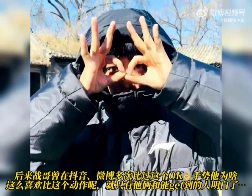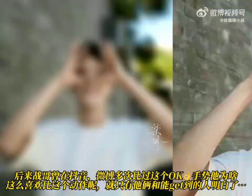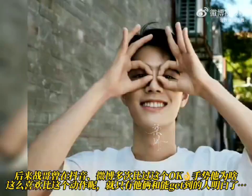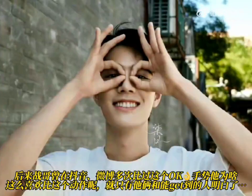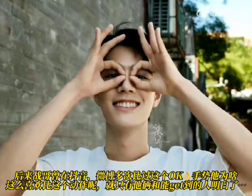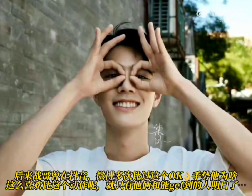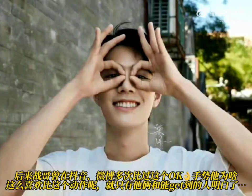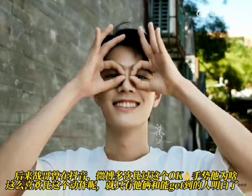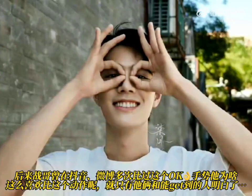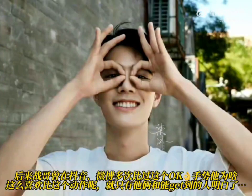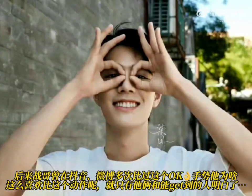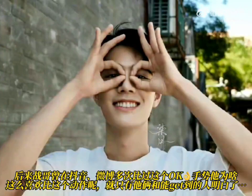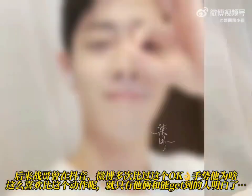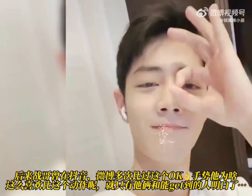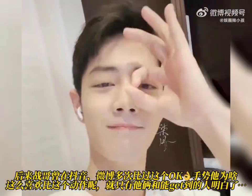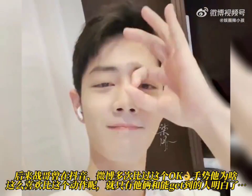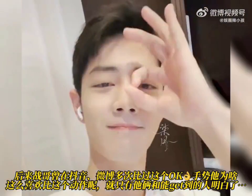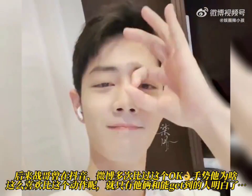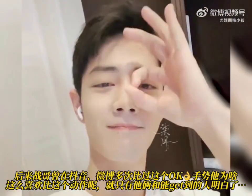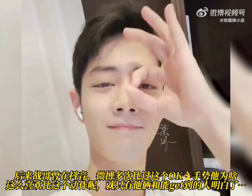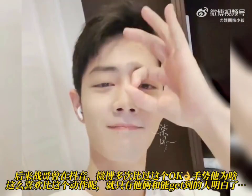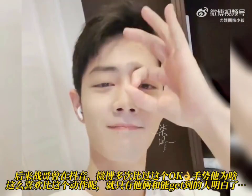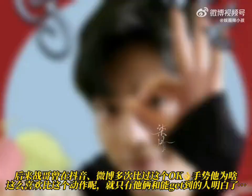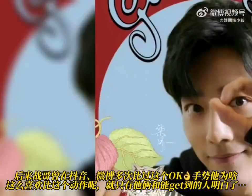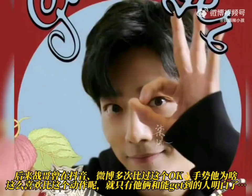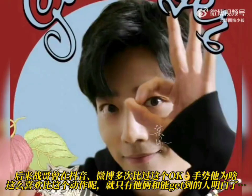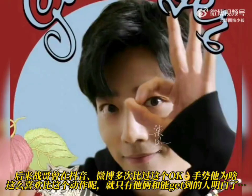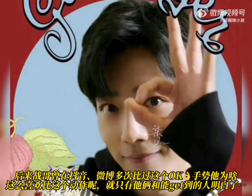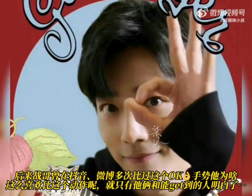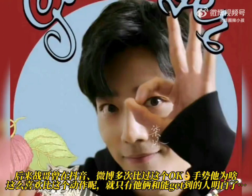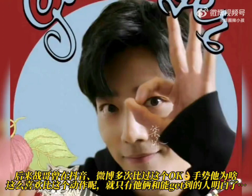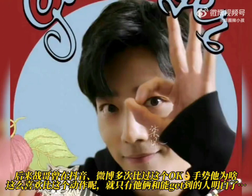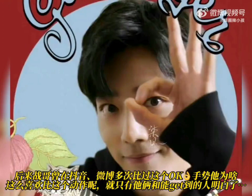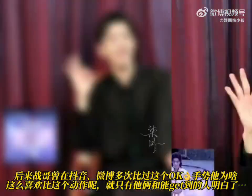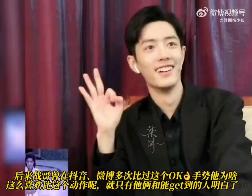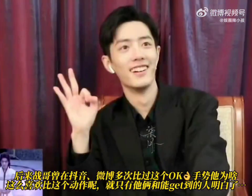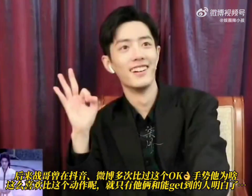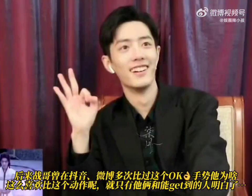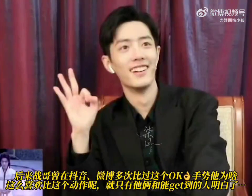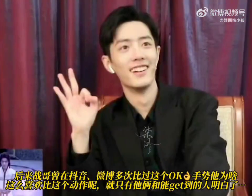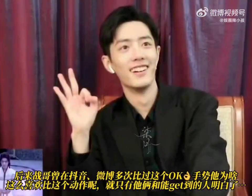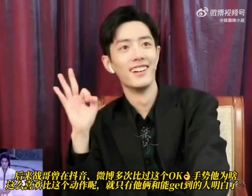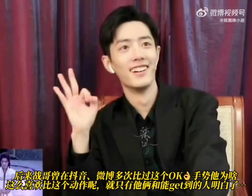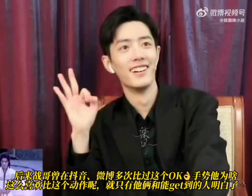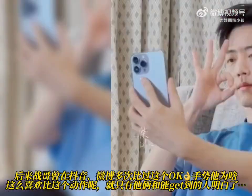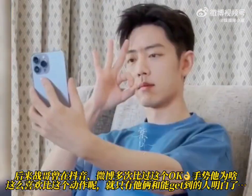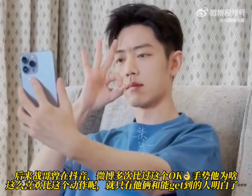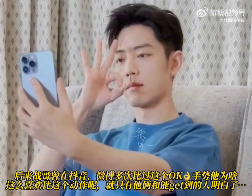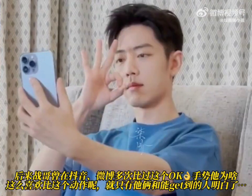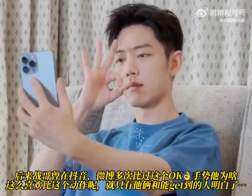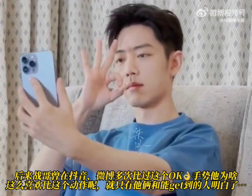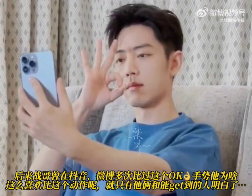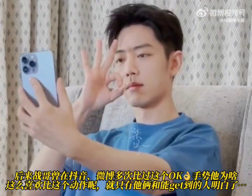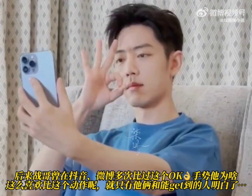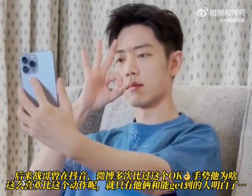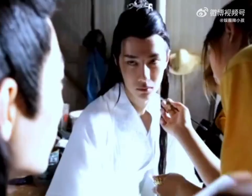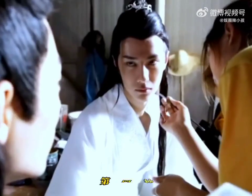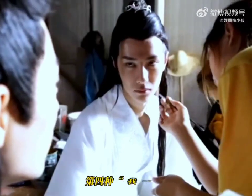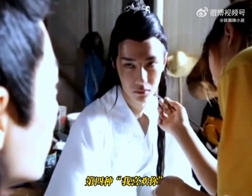比过这个 OK 手势，他为啥这么喜欢比这个动作呢？就只有他俩和能 get 到的人明白了。